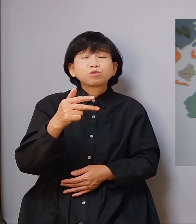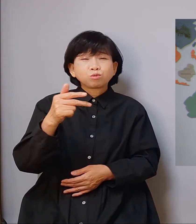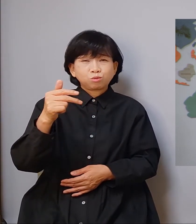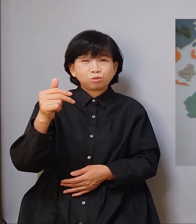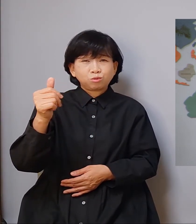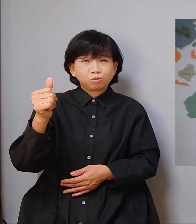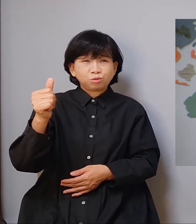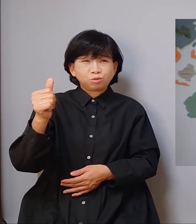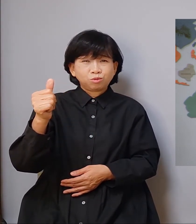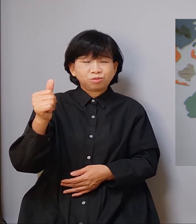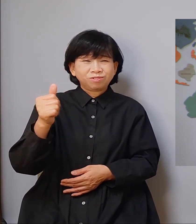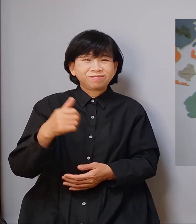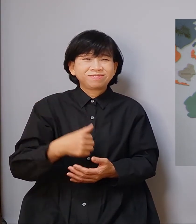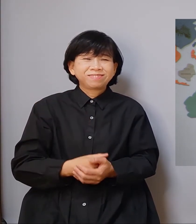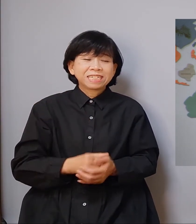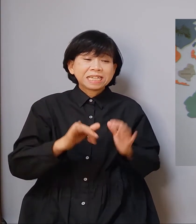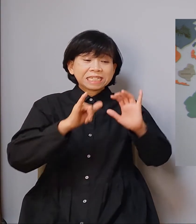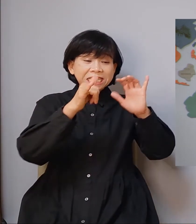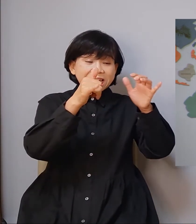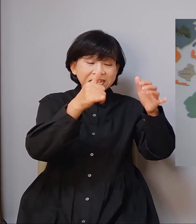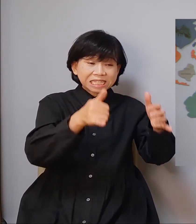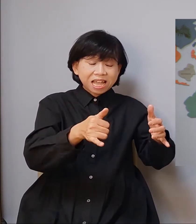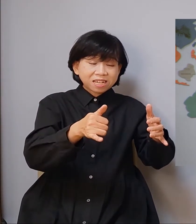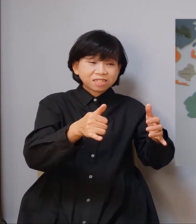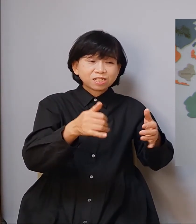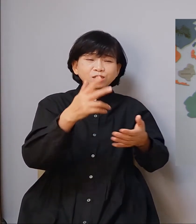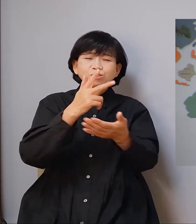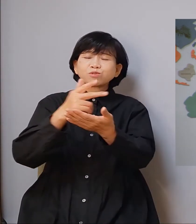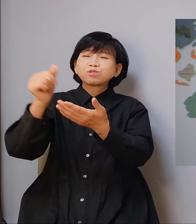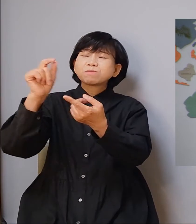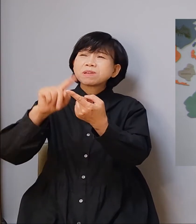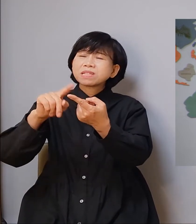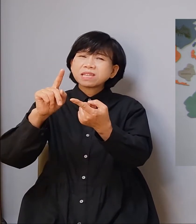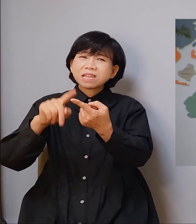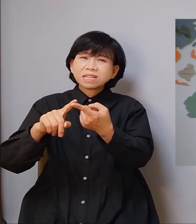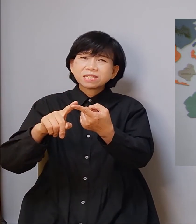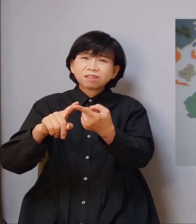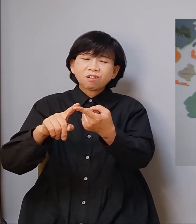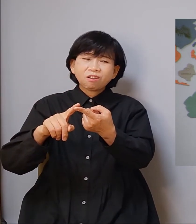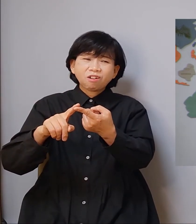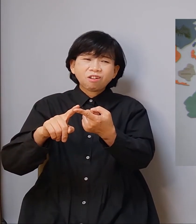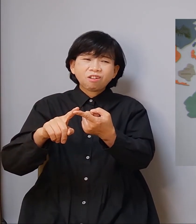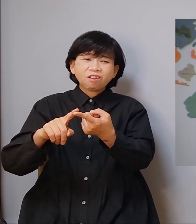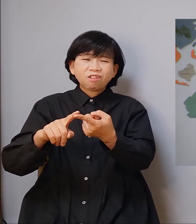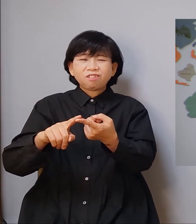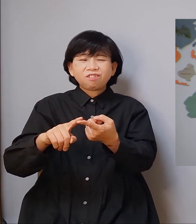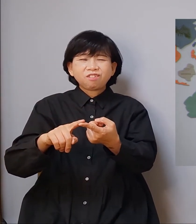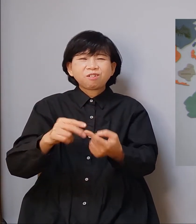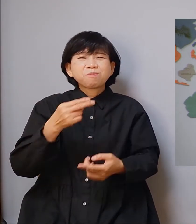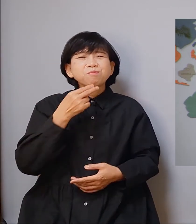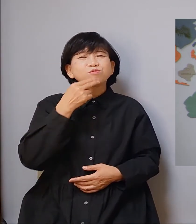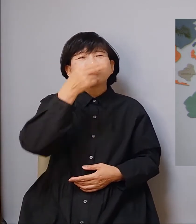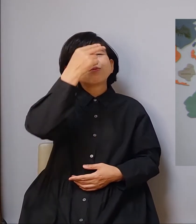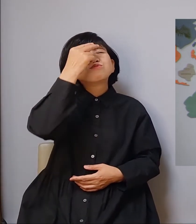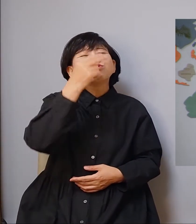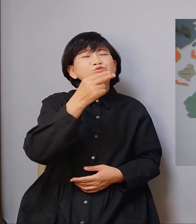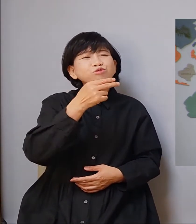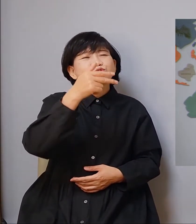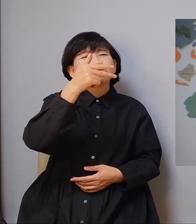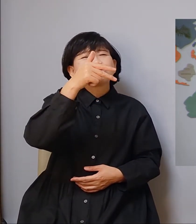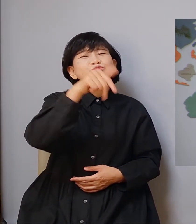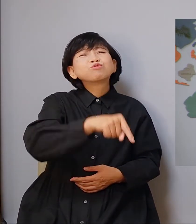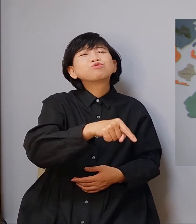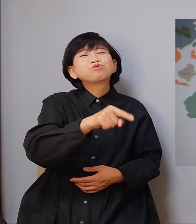세상은요 우리가 말하는 주님에 대해서 세상은 이거 마시는 주라고 하더라고요. 저 너무